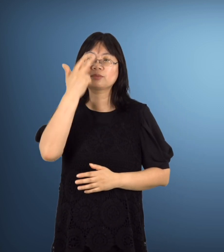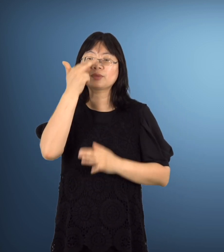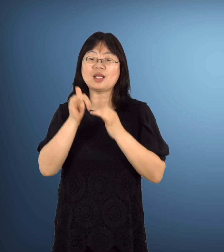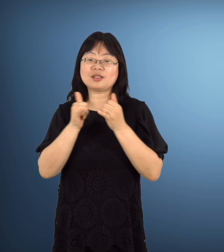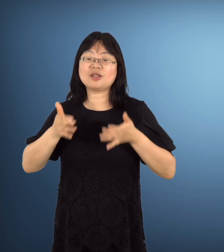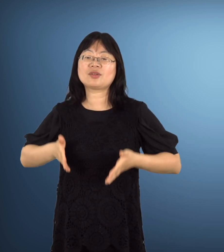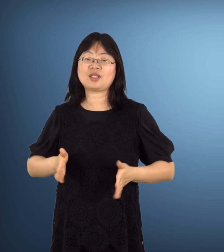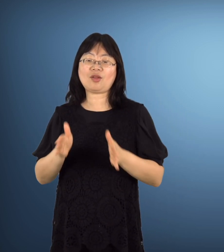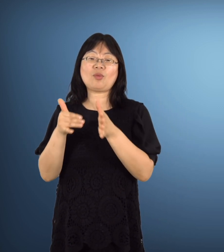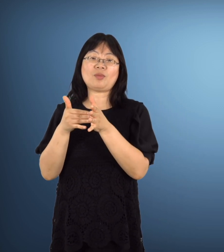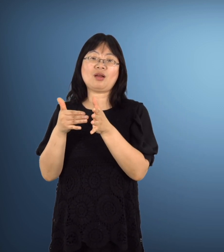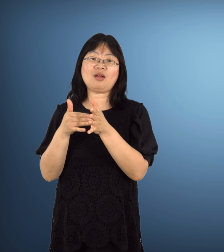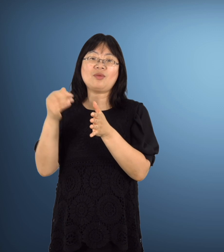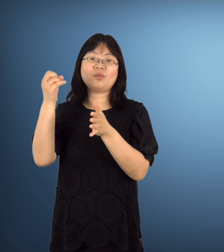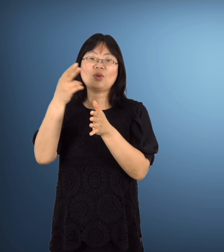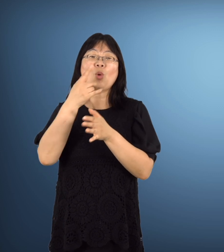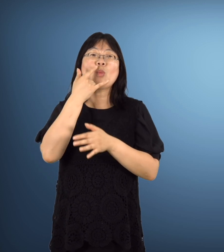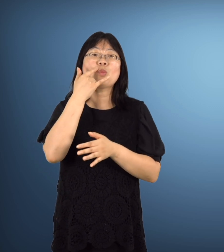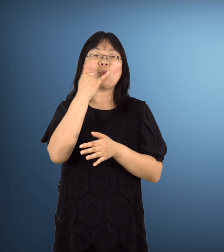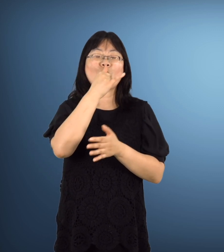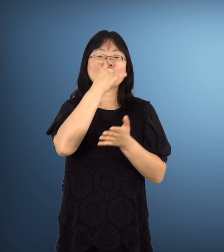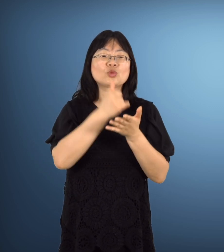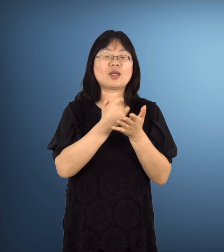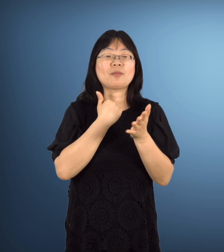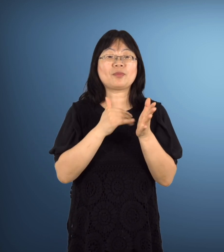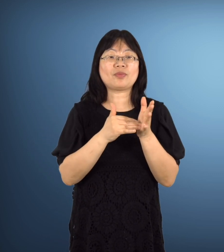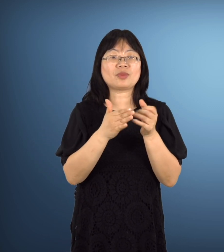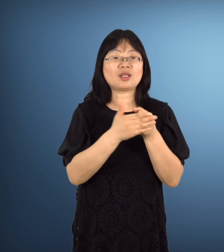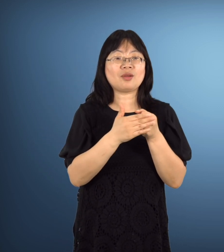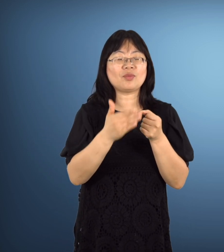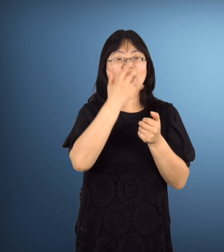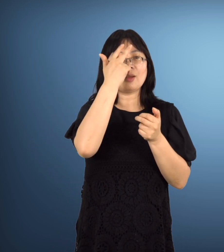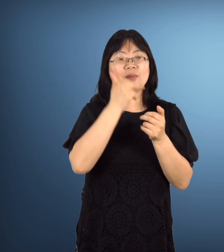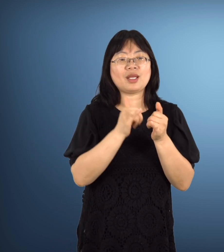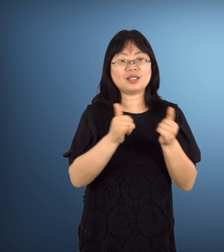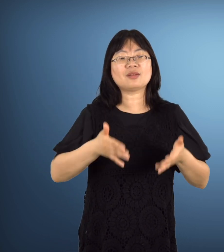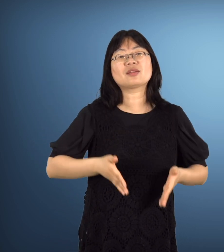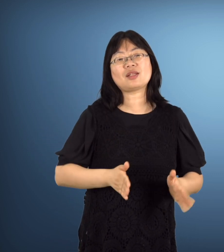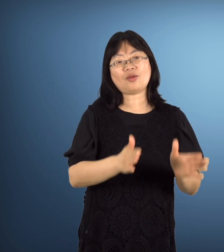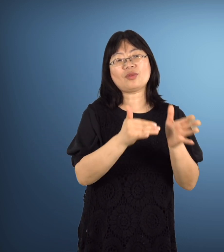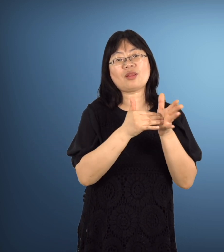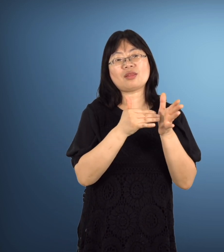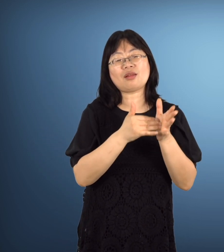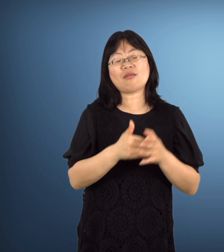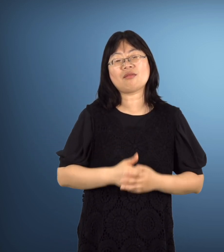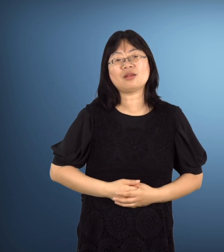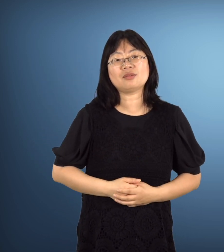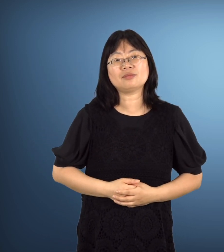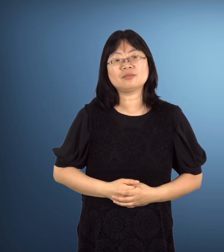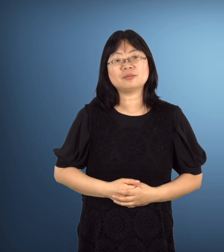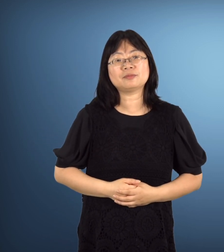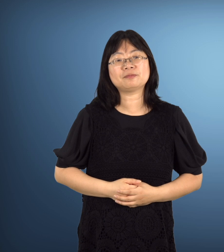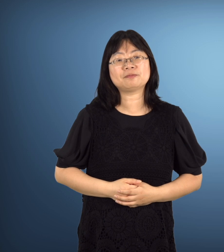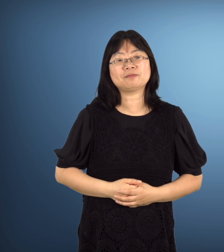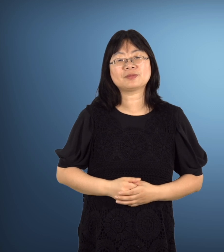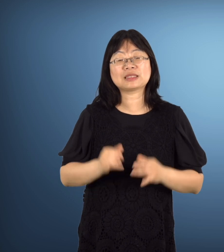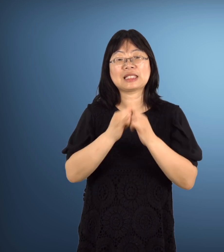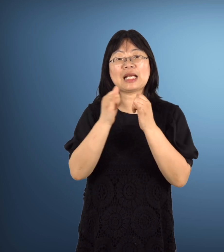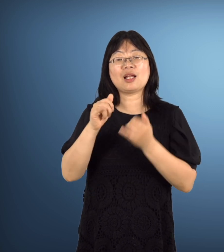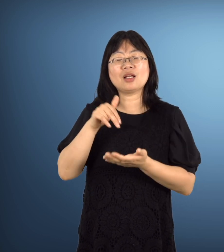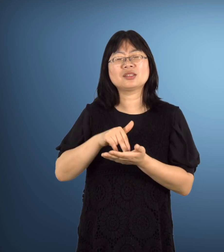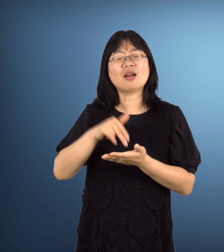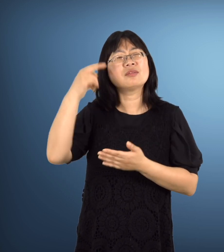맹인으로 태어났거나 또 부모가 죄를 지어서 맹인으로 태어났을 것이다. 이런